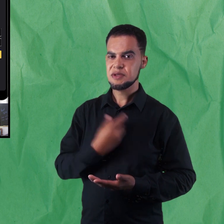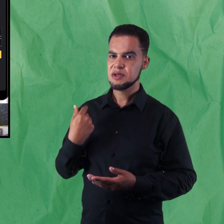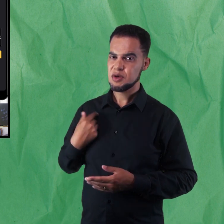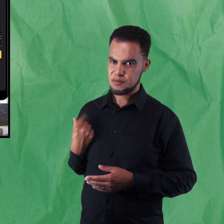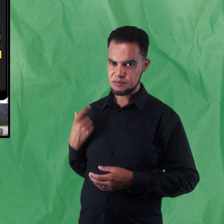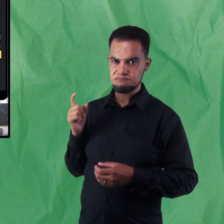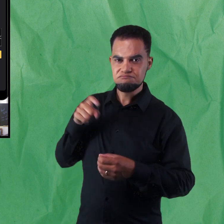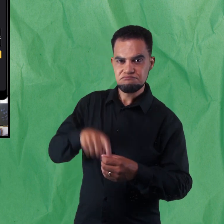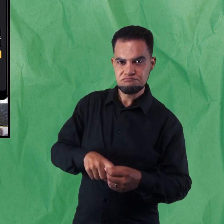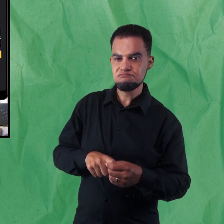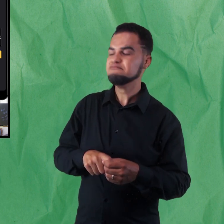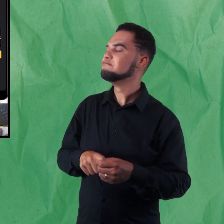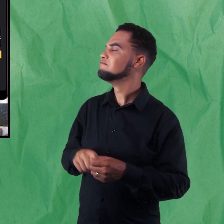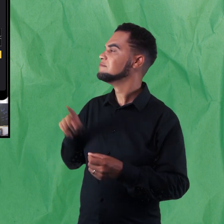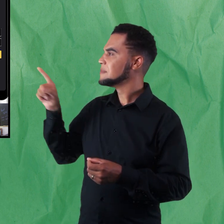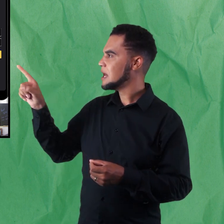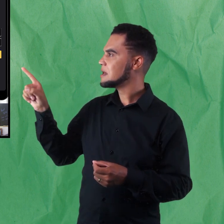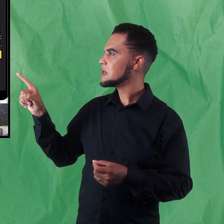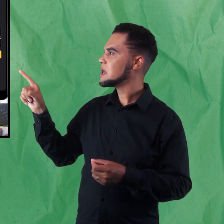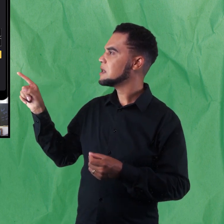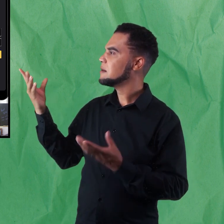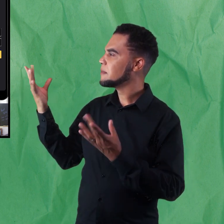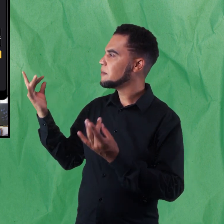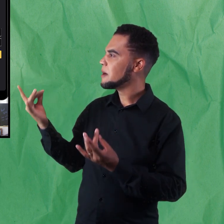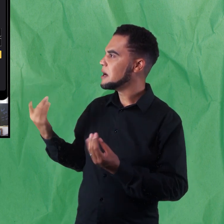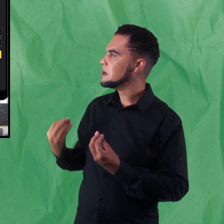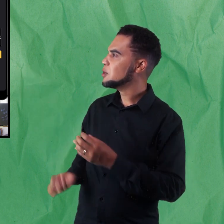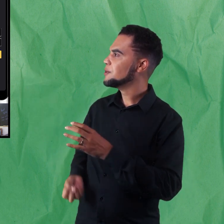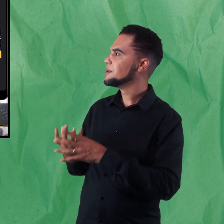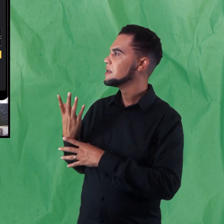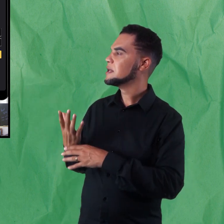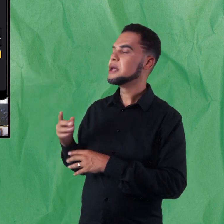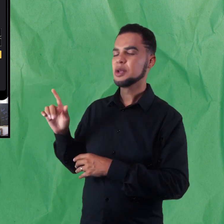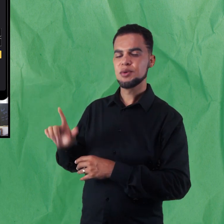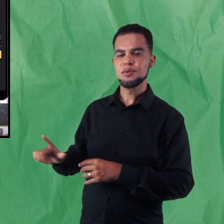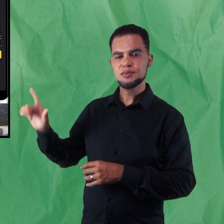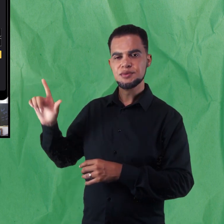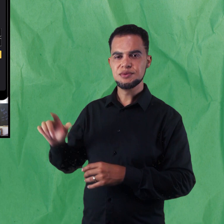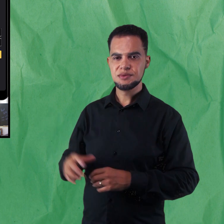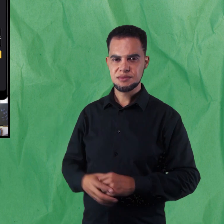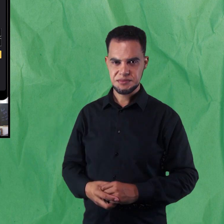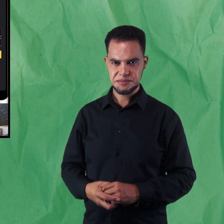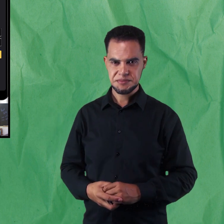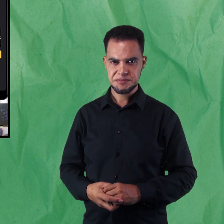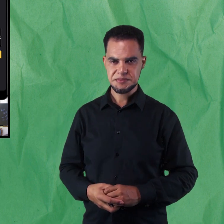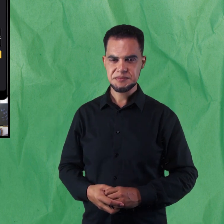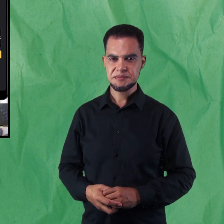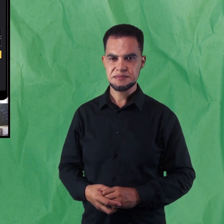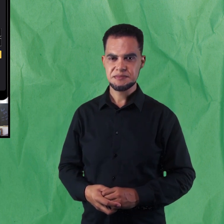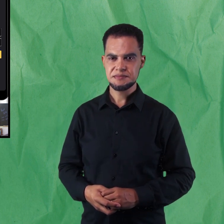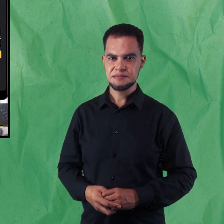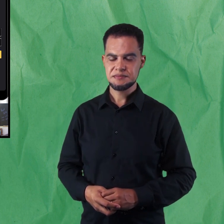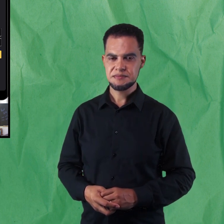vou retornar aquele componente que eu criei de loading.